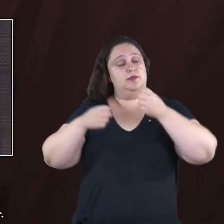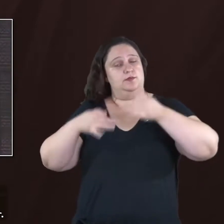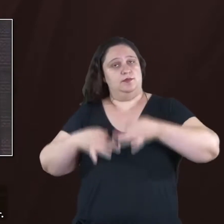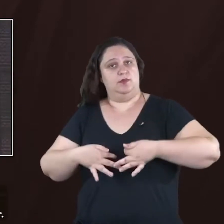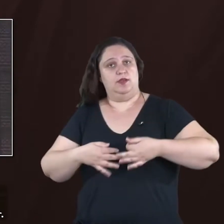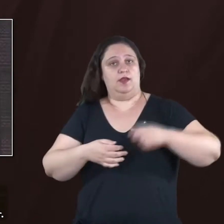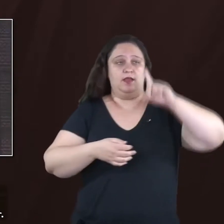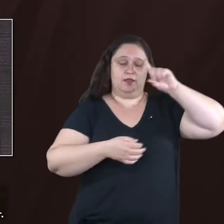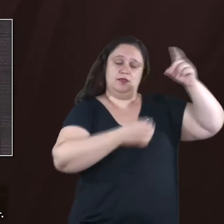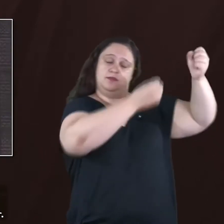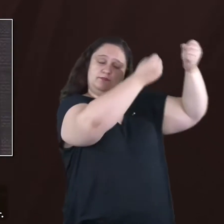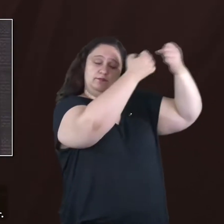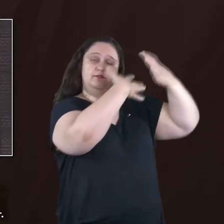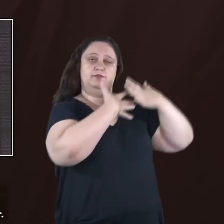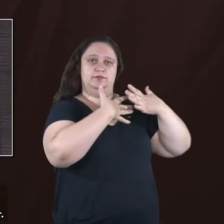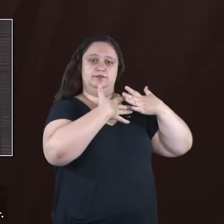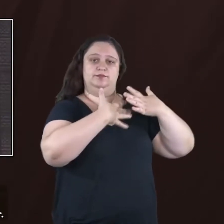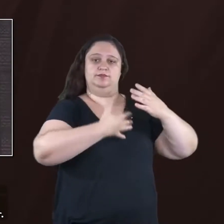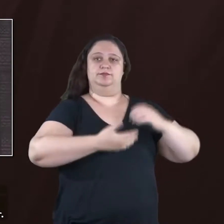Senhor.